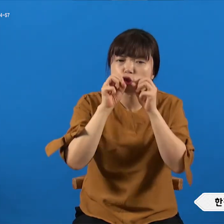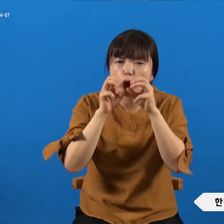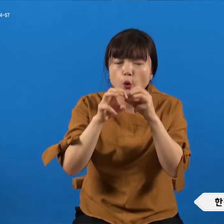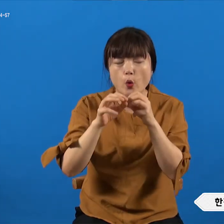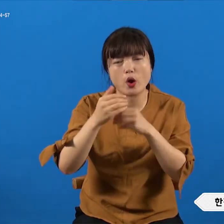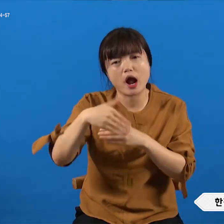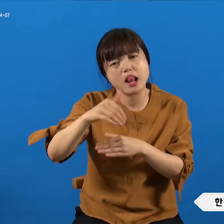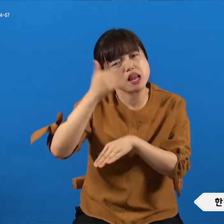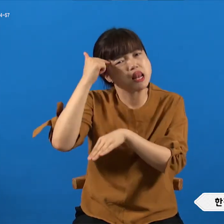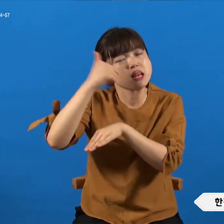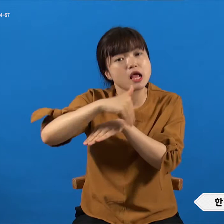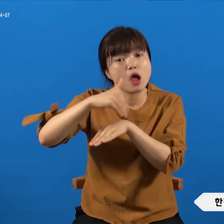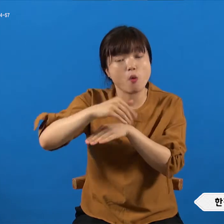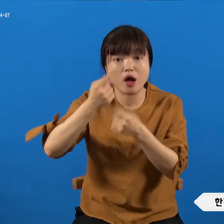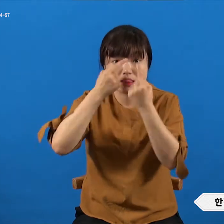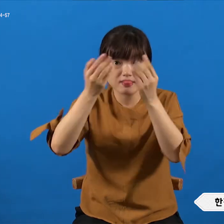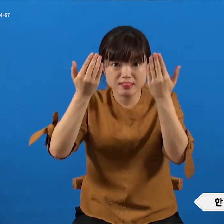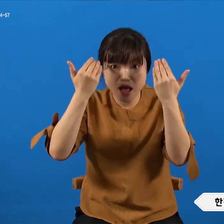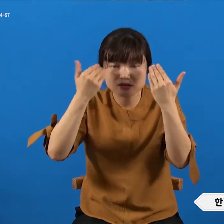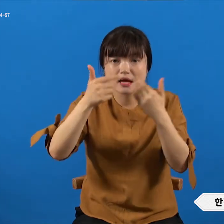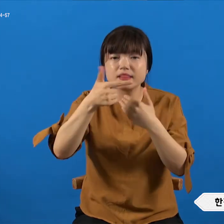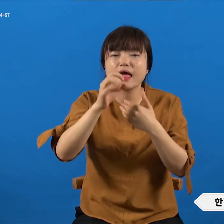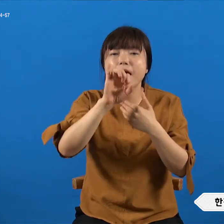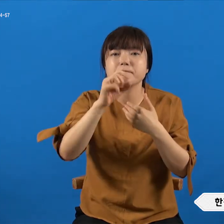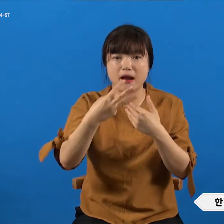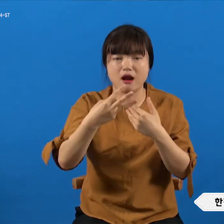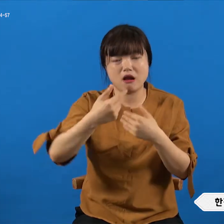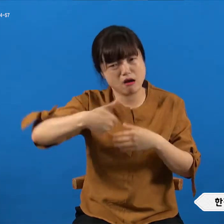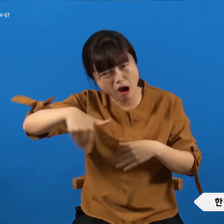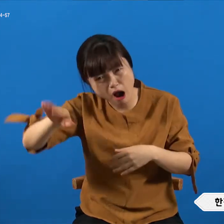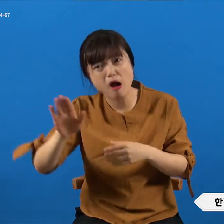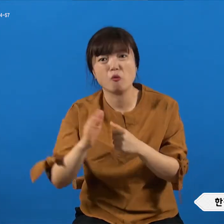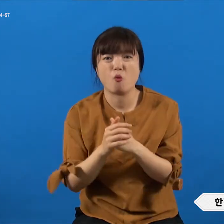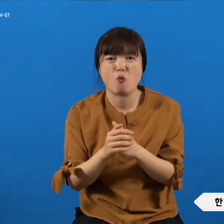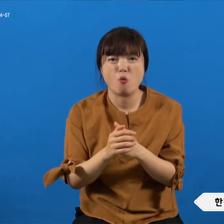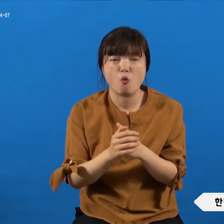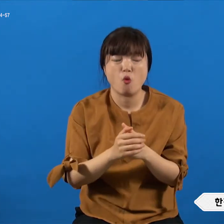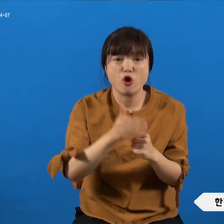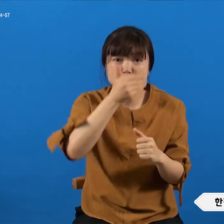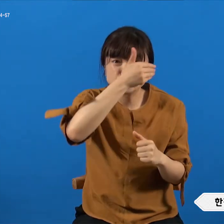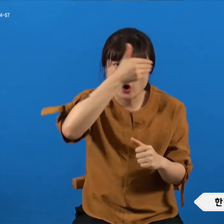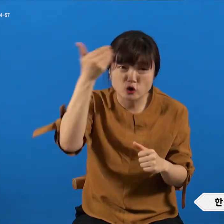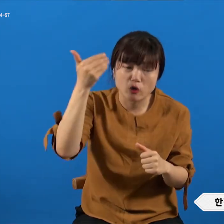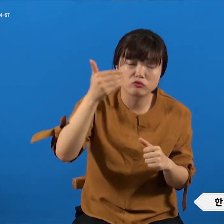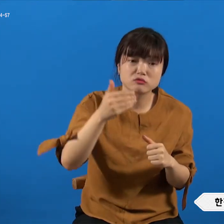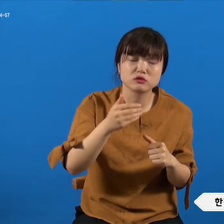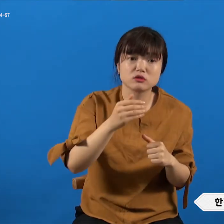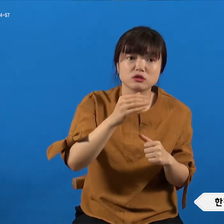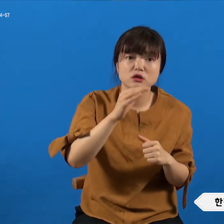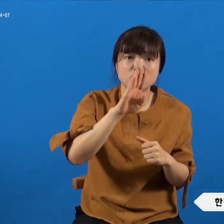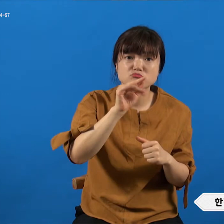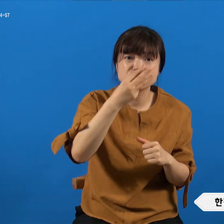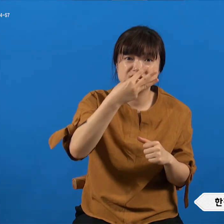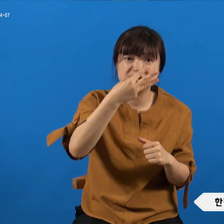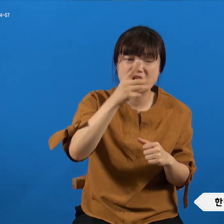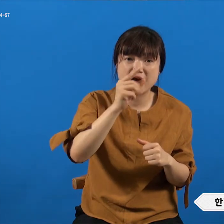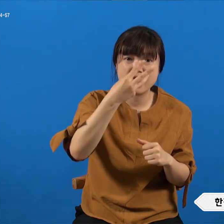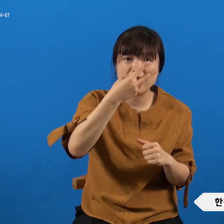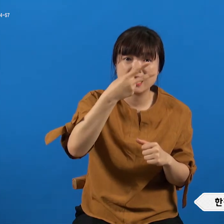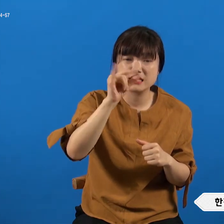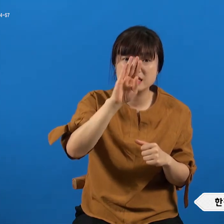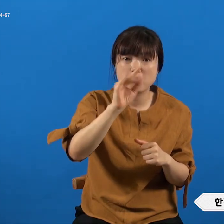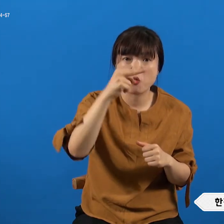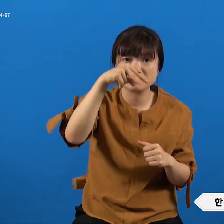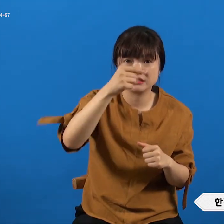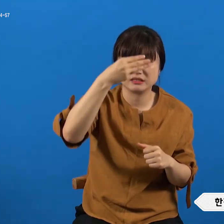선교합니다. 대학생들 네팔, 페디말 가지요. 청년들도 이번에 블라디보스토크 가지요. 젊은